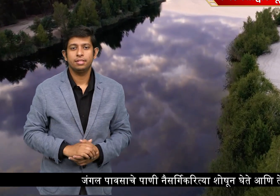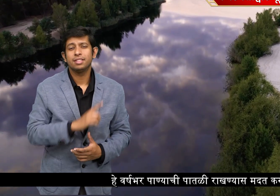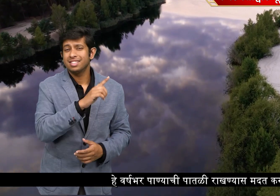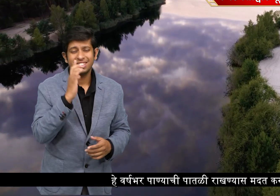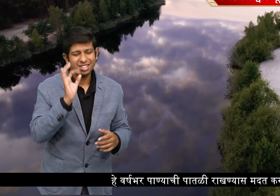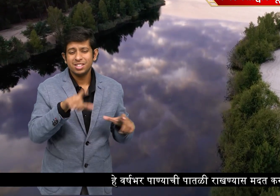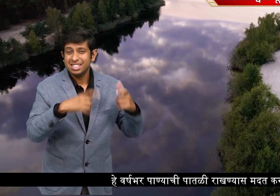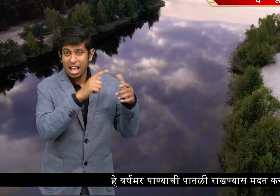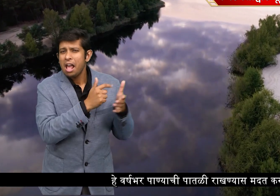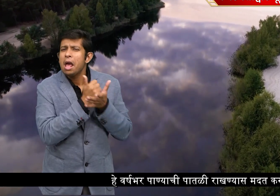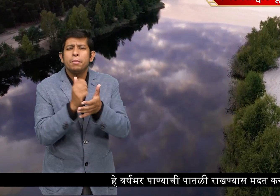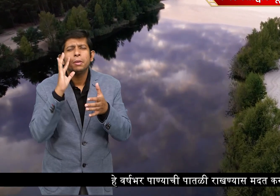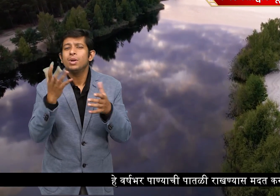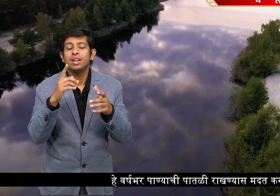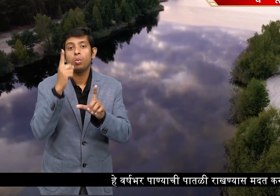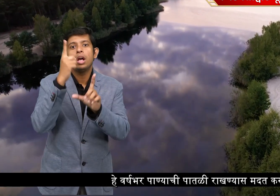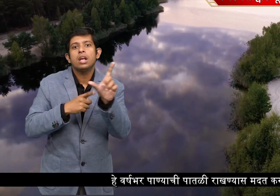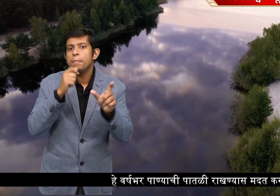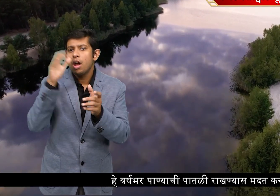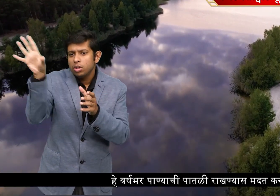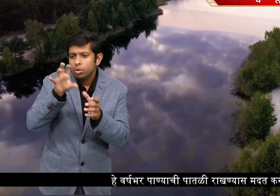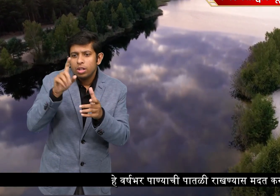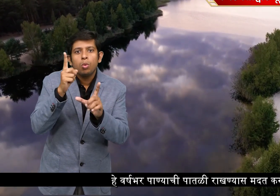हे वर्षभर पाण्याची पातळी राखण्यासाठी मदत करते.